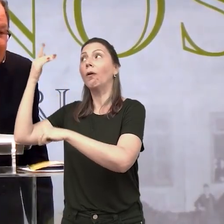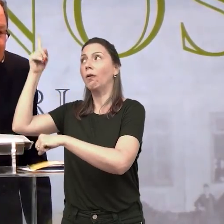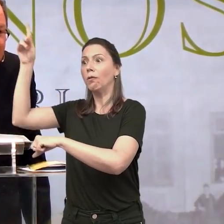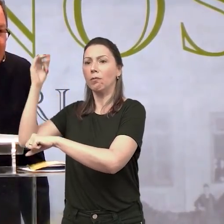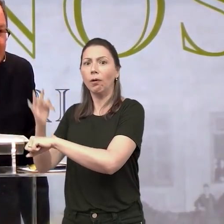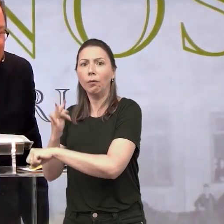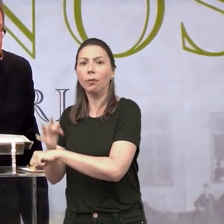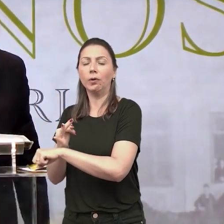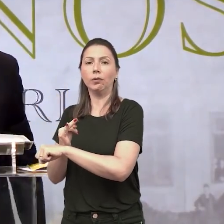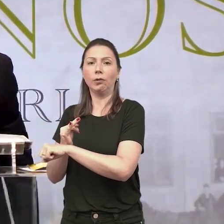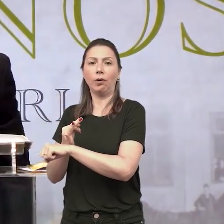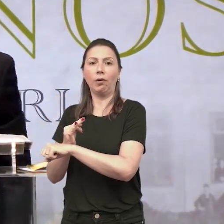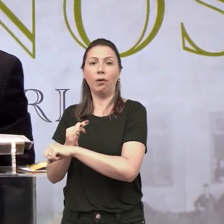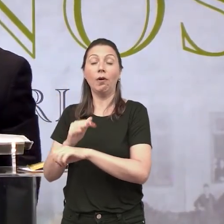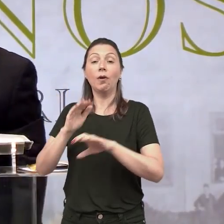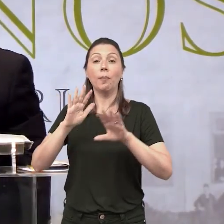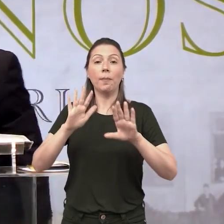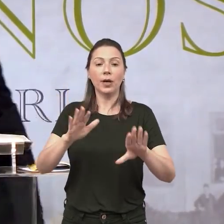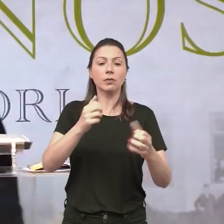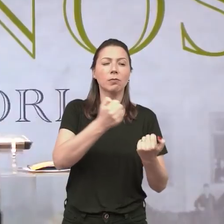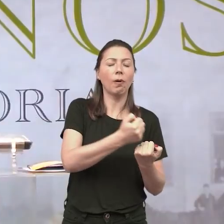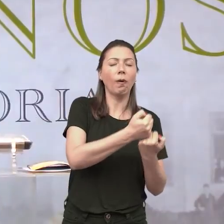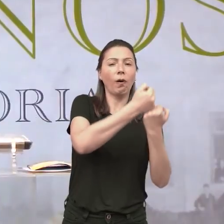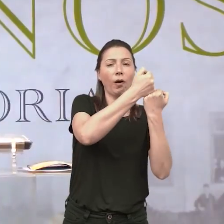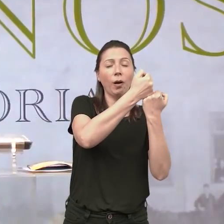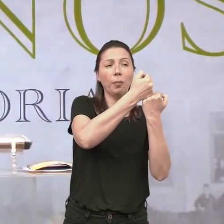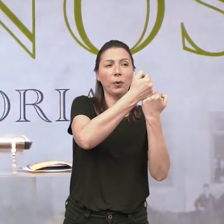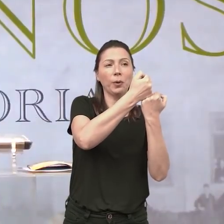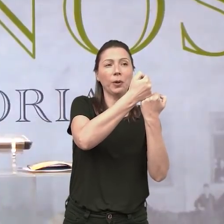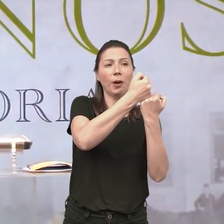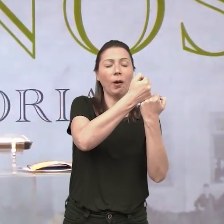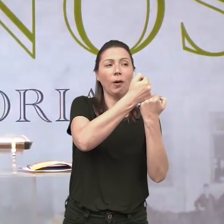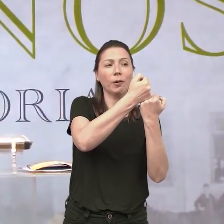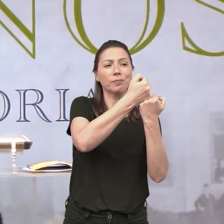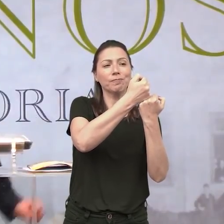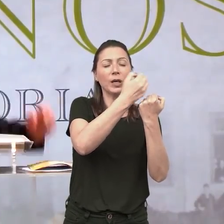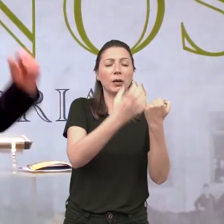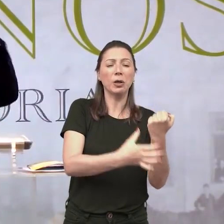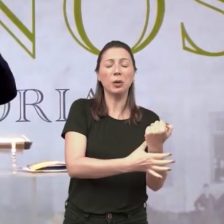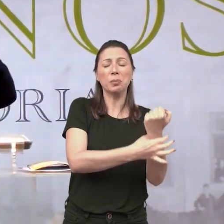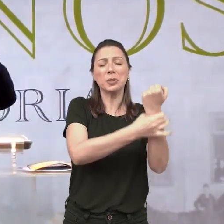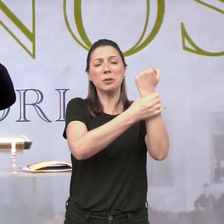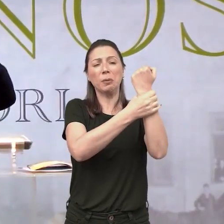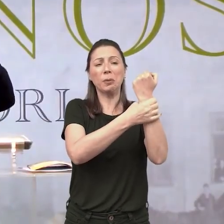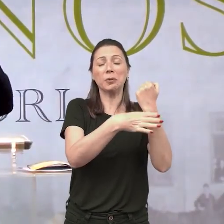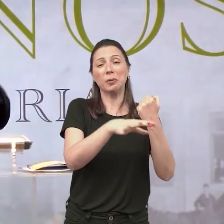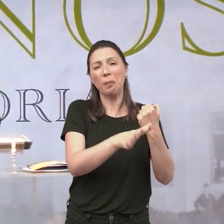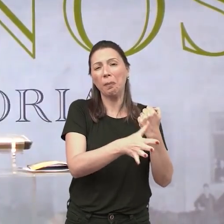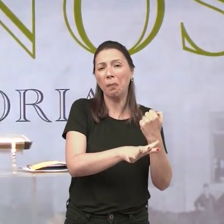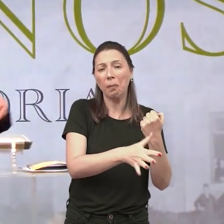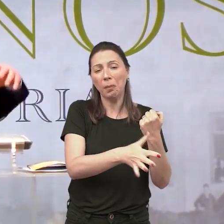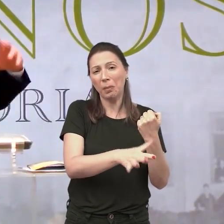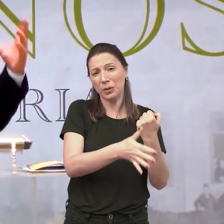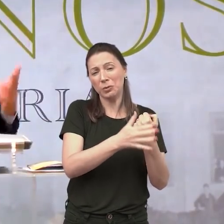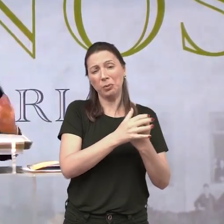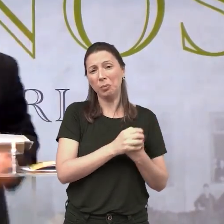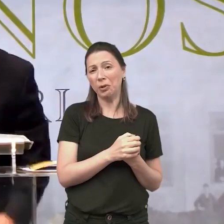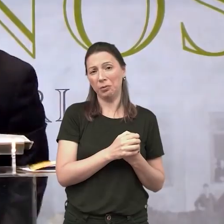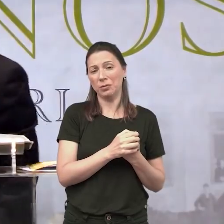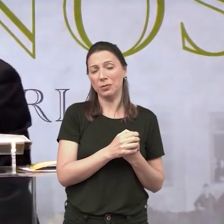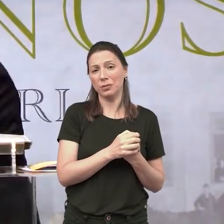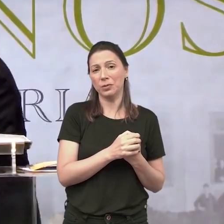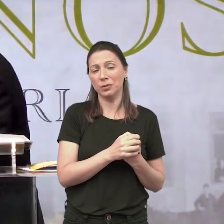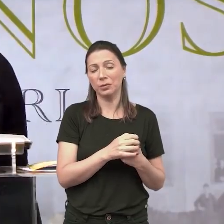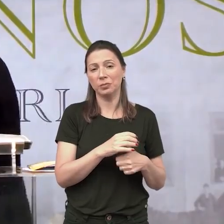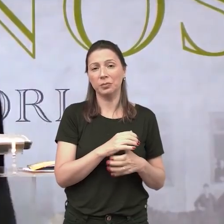estribar significa se escorar em alguma coisa que não é definitiva, que não lhe dá segurança,